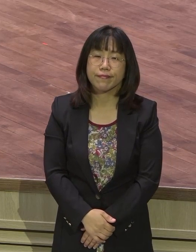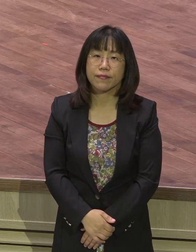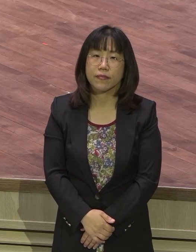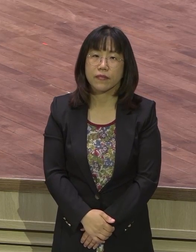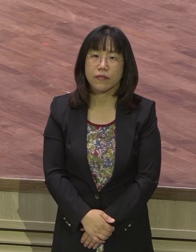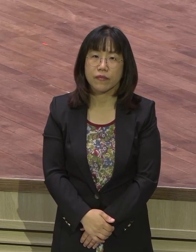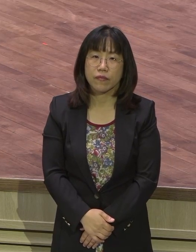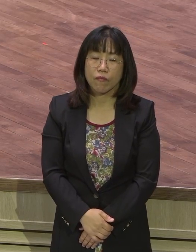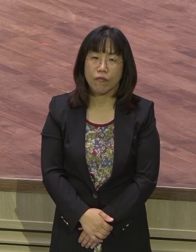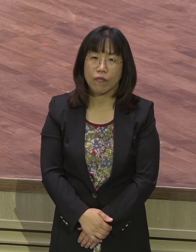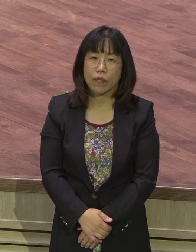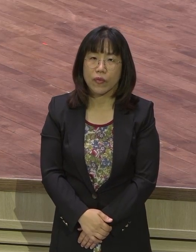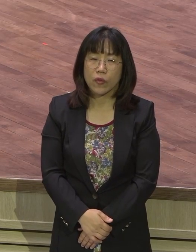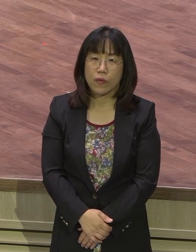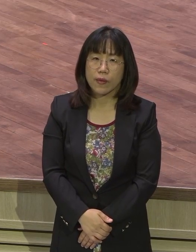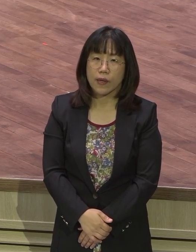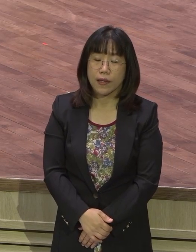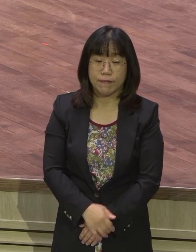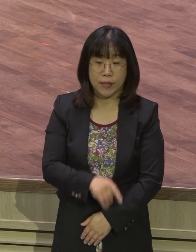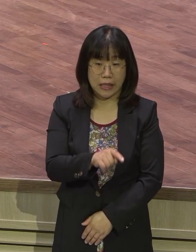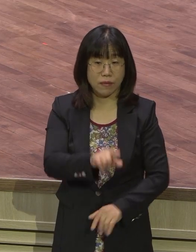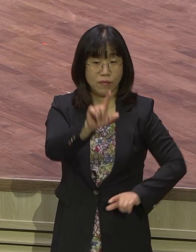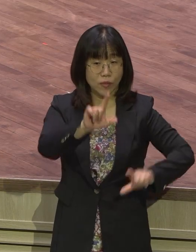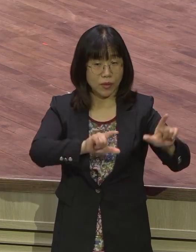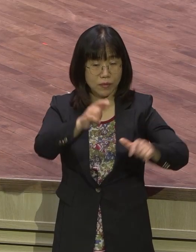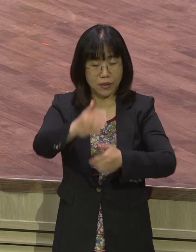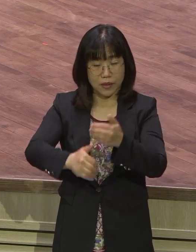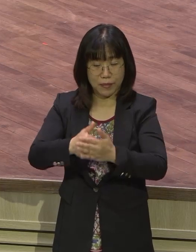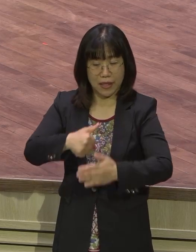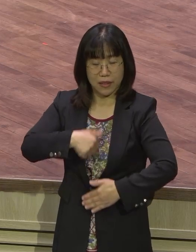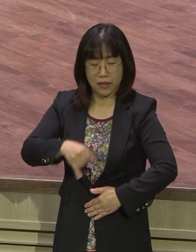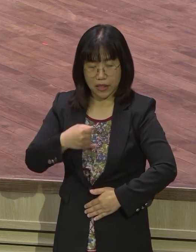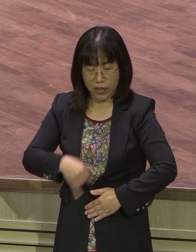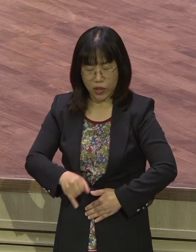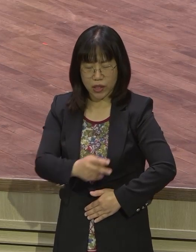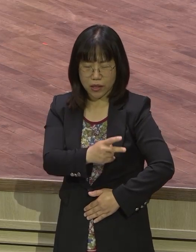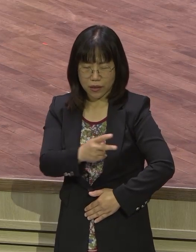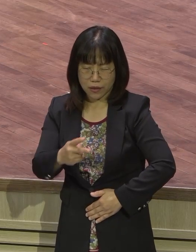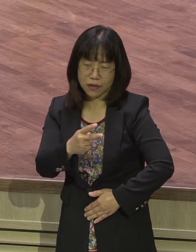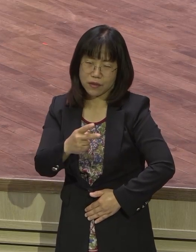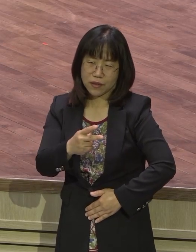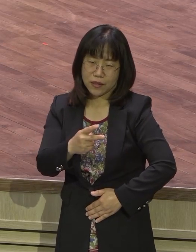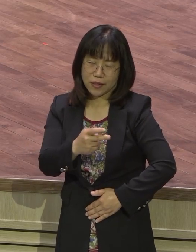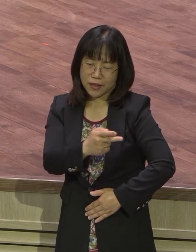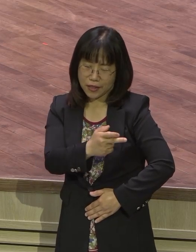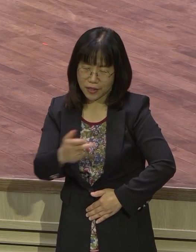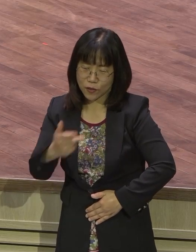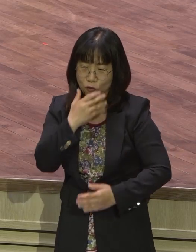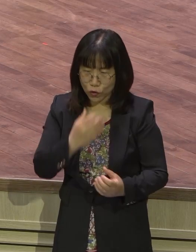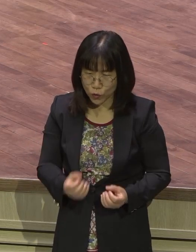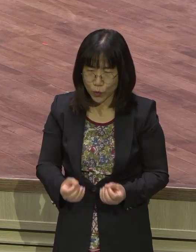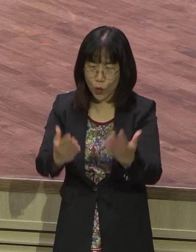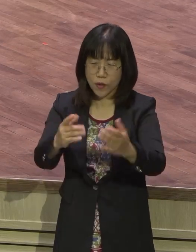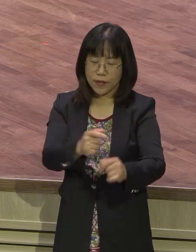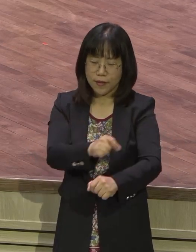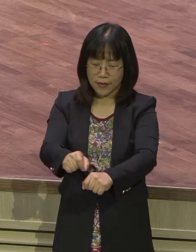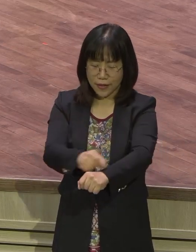이것이 하나님의 자녀된 가장 큰 축복인 동시에 뭐요 턱걸이에요